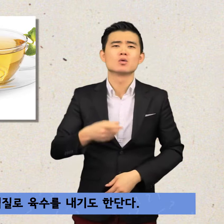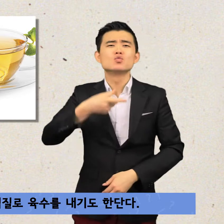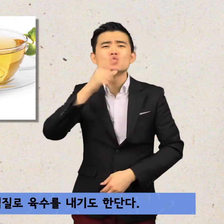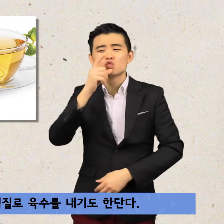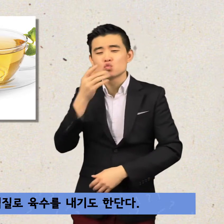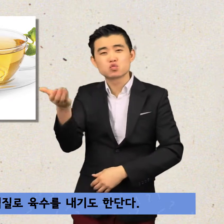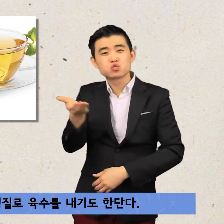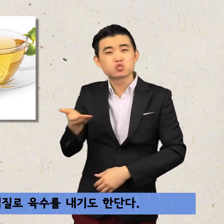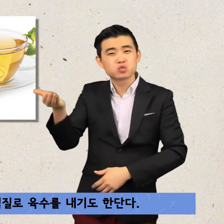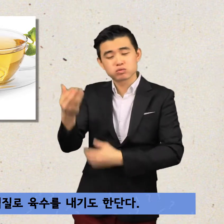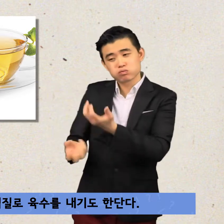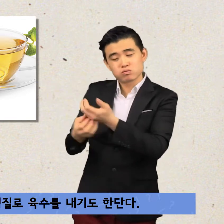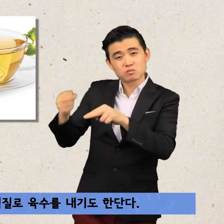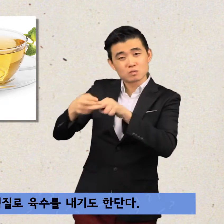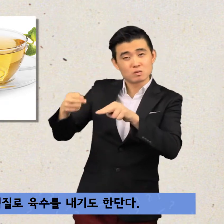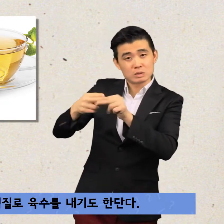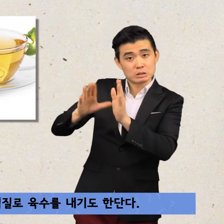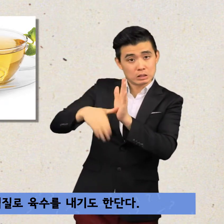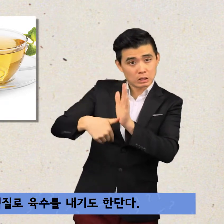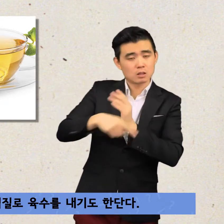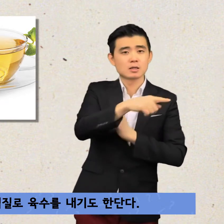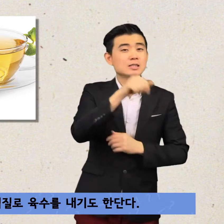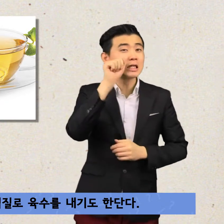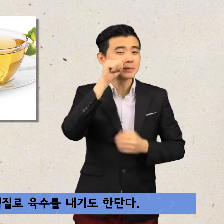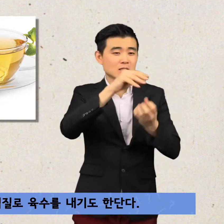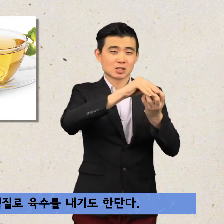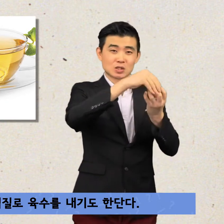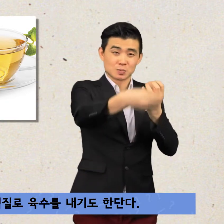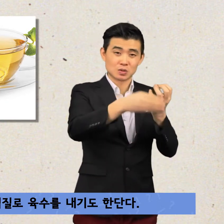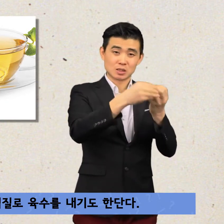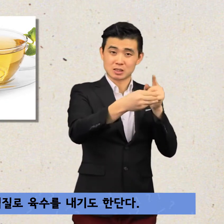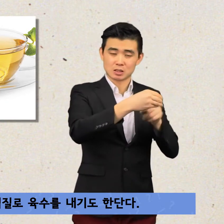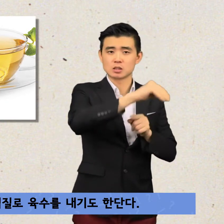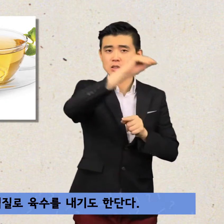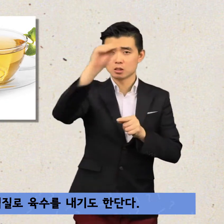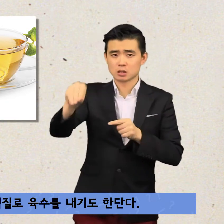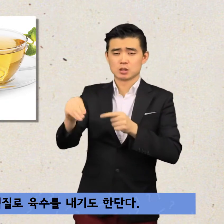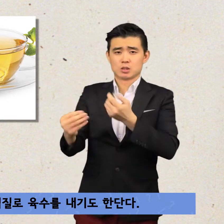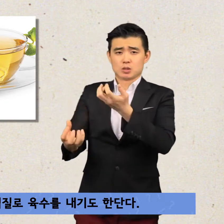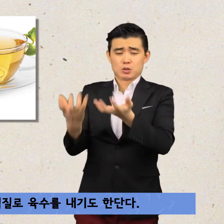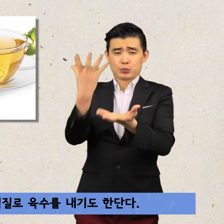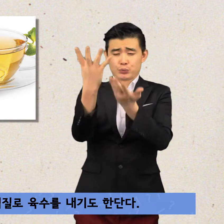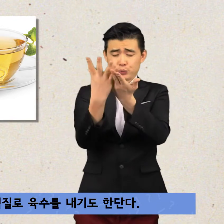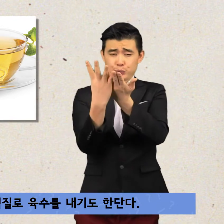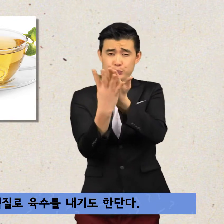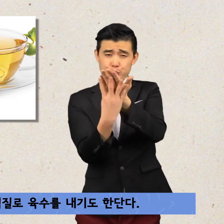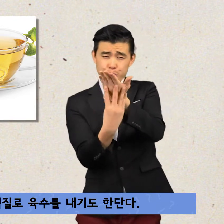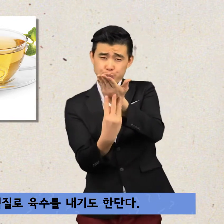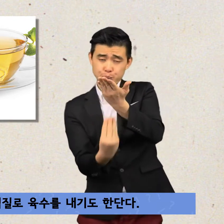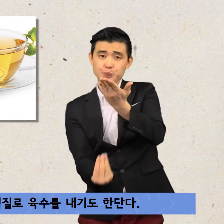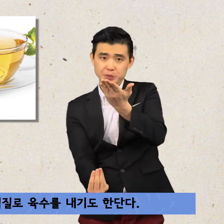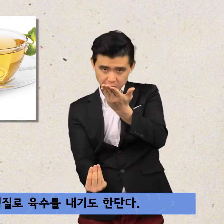국물 요리를 할 때 양파 껍질로 육수를 내기도 한단다.